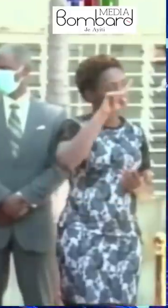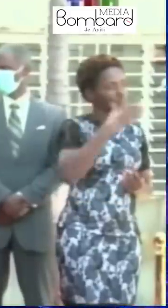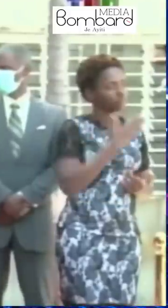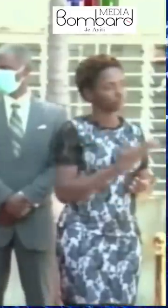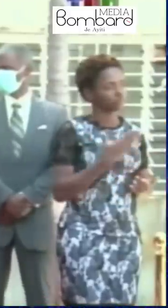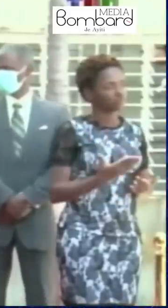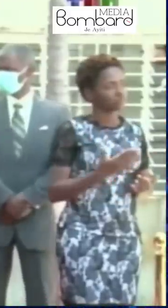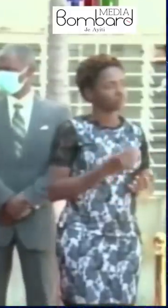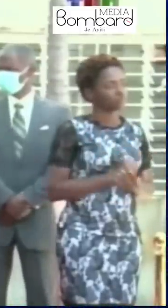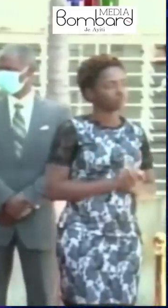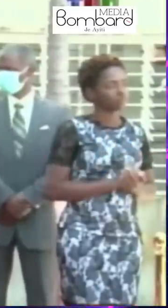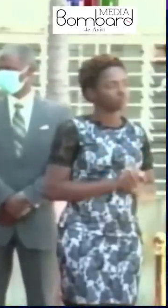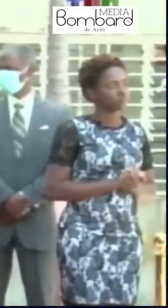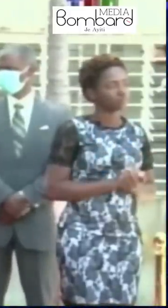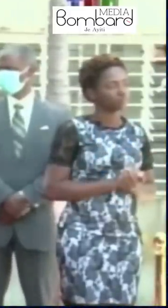affaires